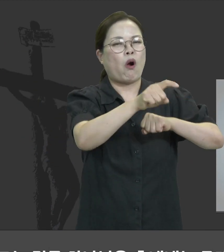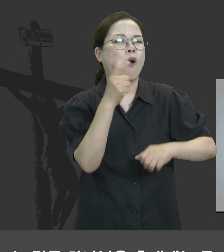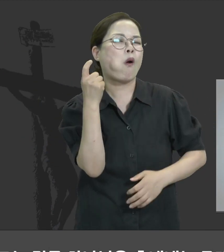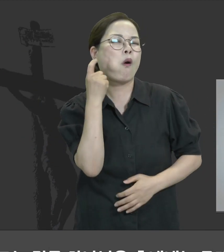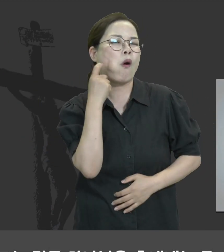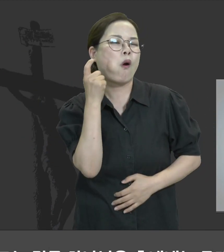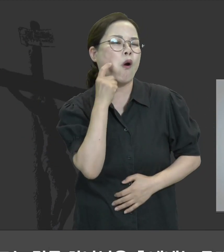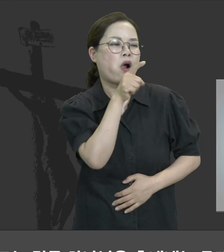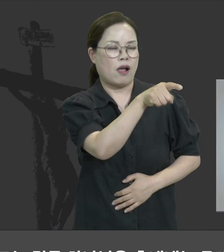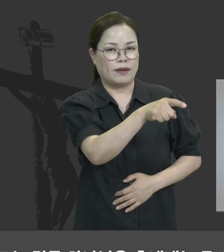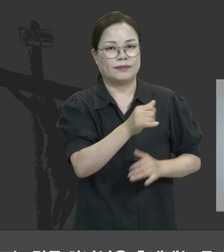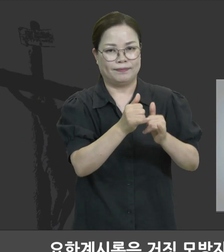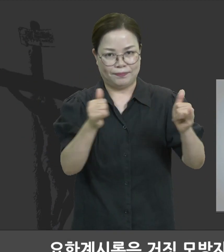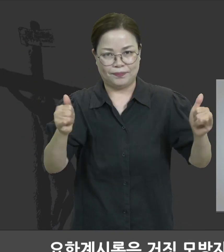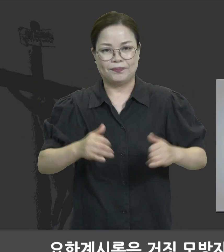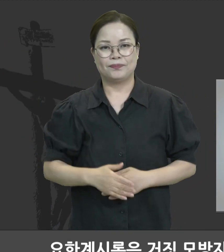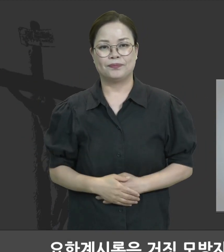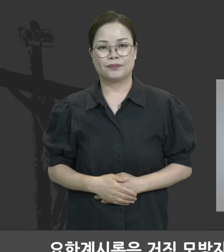않기 때문입니다.